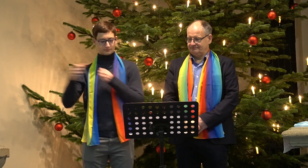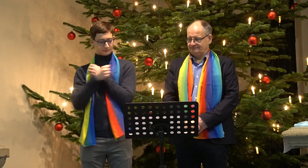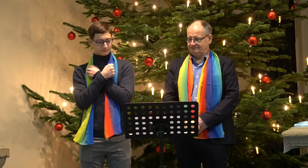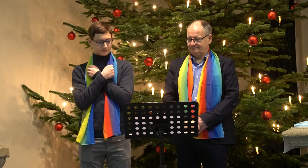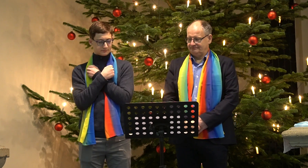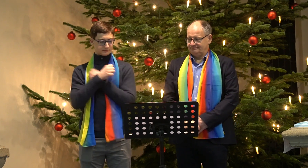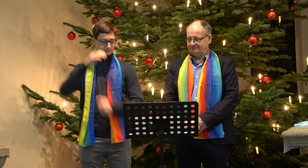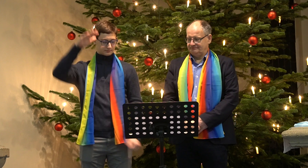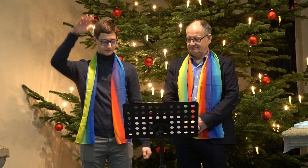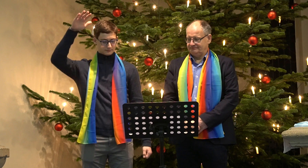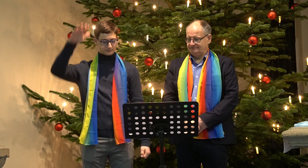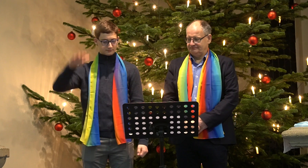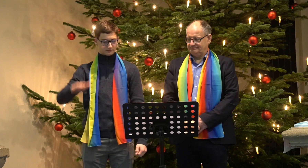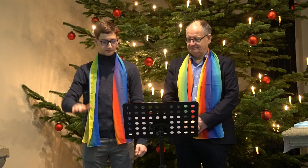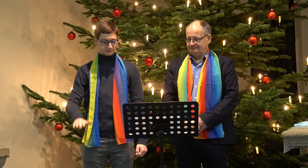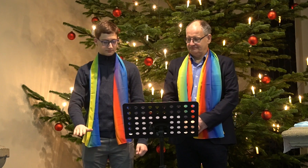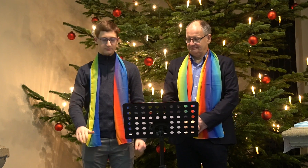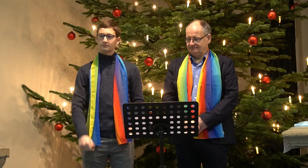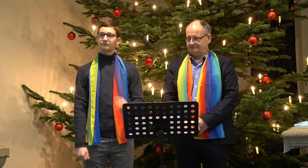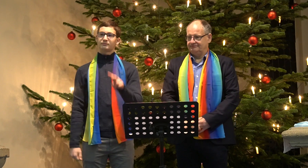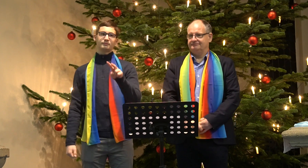euch lieb, groß und klein.